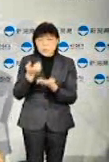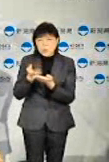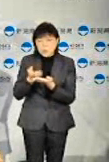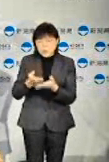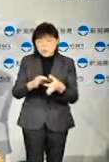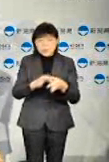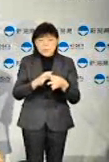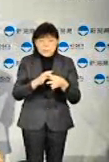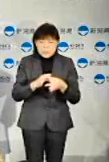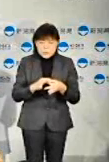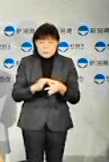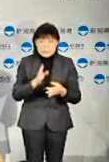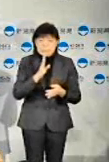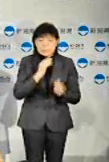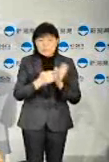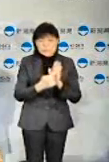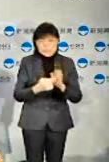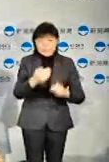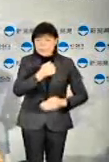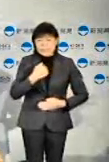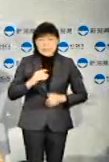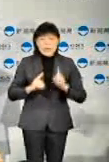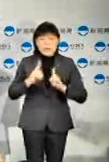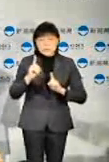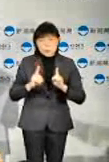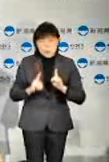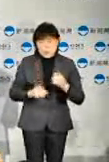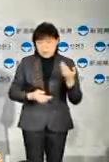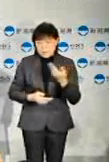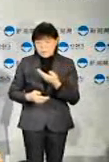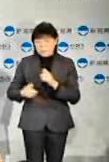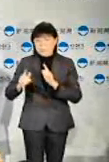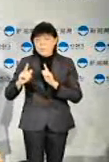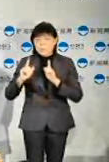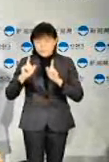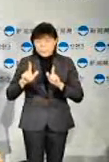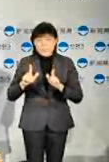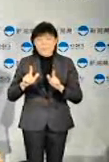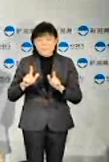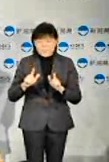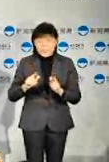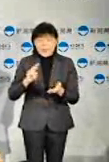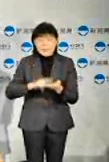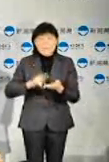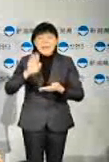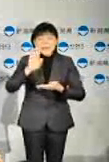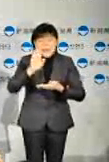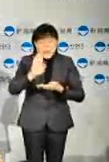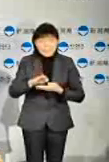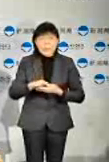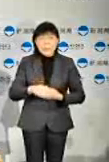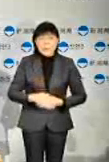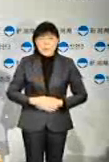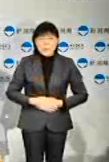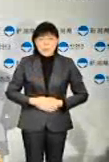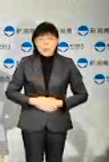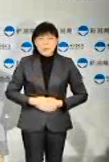ですね、実現されたのかどうか。 いいですか、それは決まった後で聞かせていただきたいと思います。は